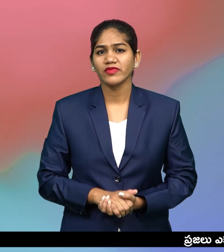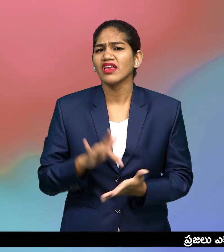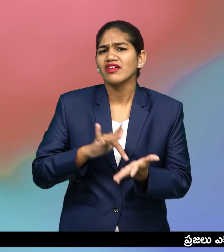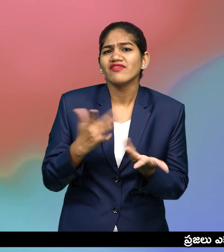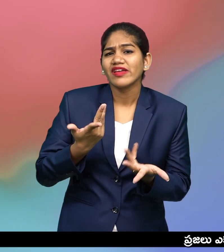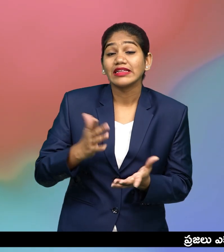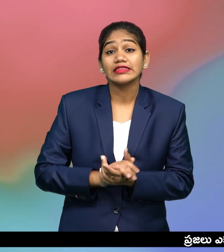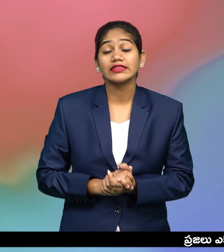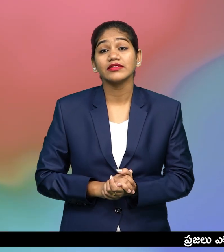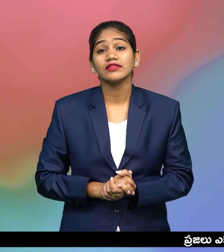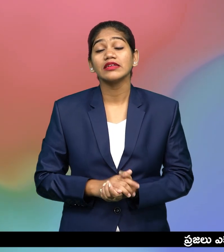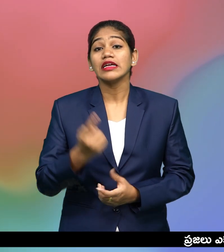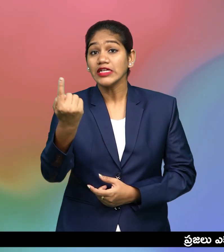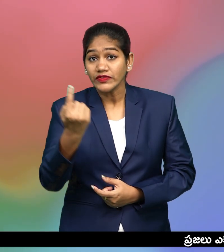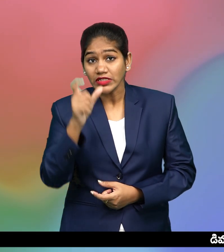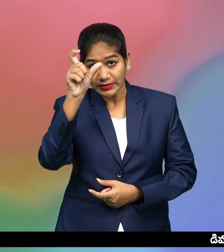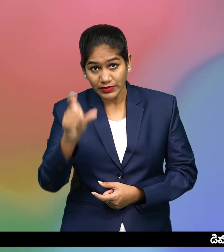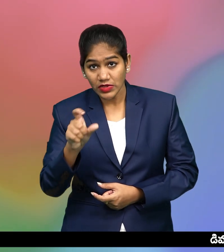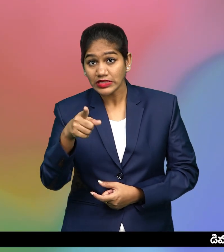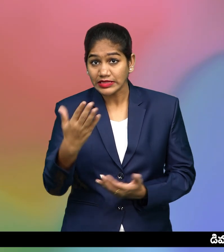ప్రజలు ఎక్కువ ఆహార పదార్థాలను డిమాండ్ చేయడంతో